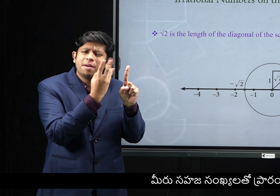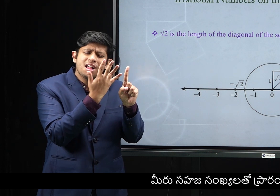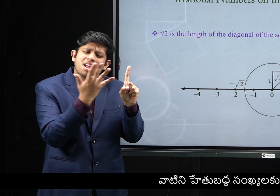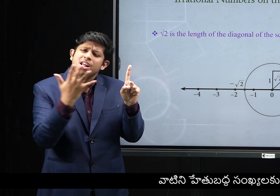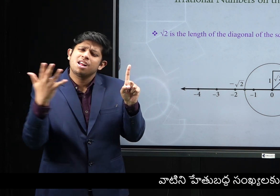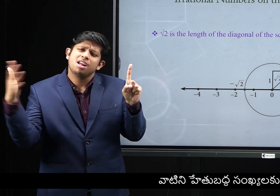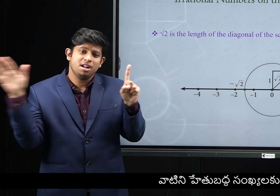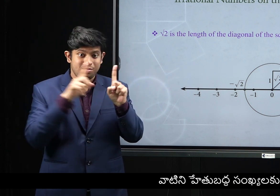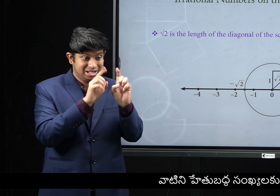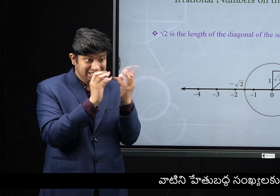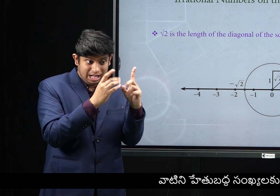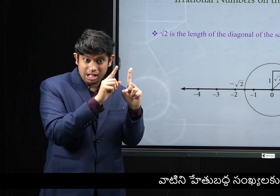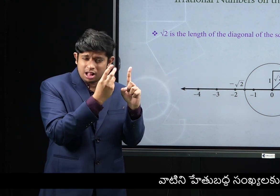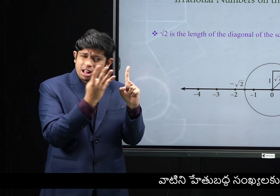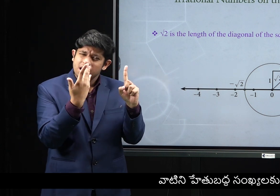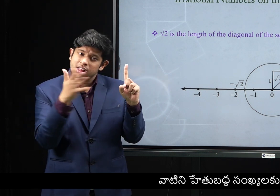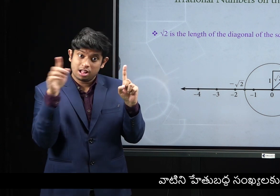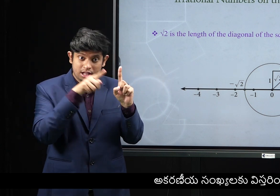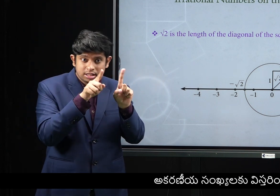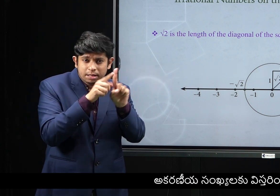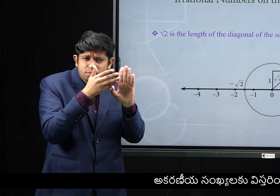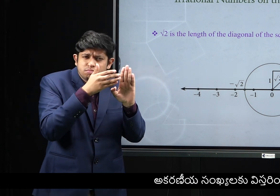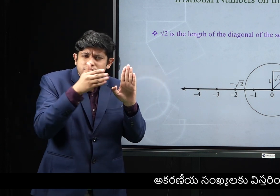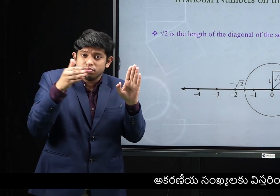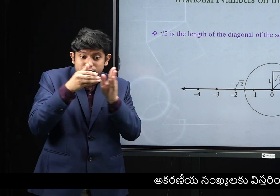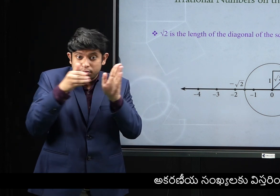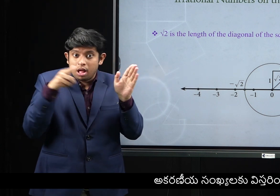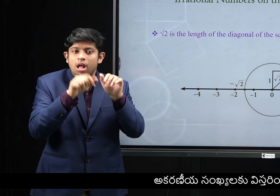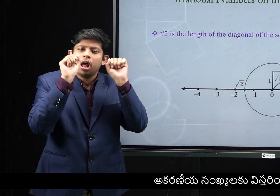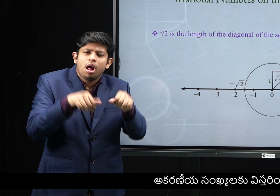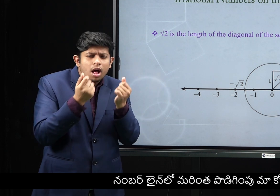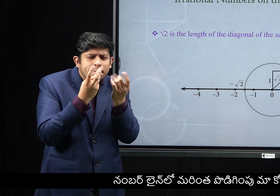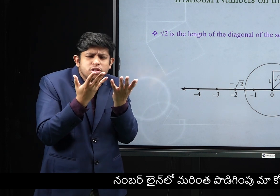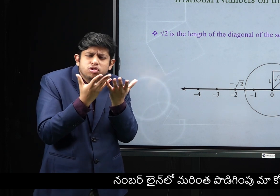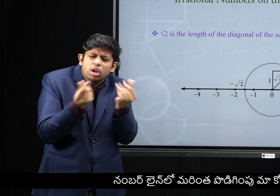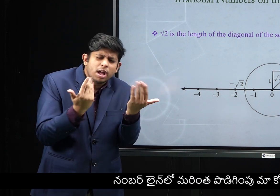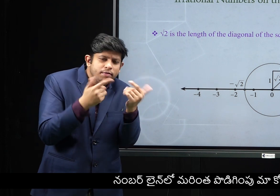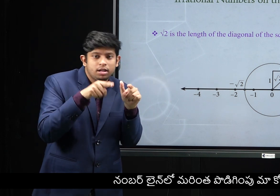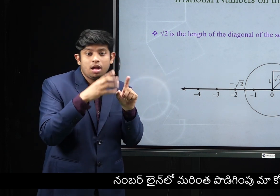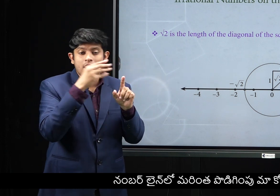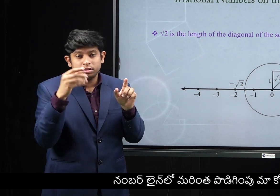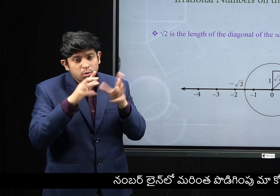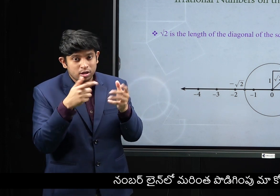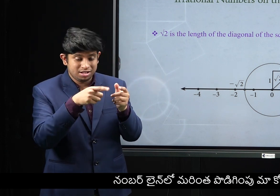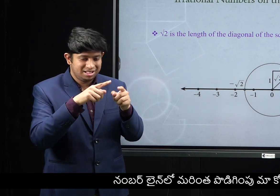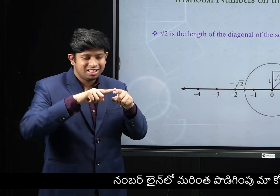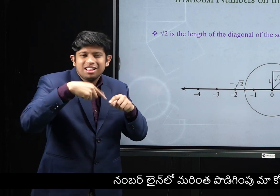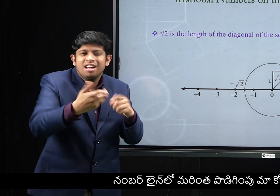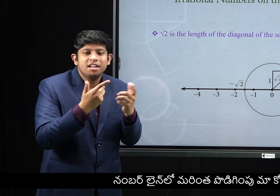వాటిని హేతుబద్ధ సంఖ్యలకు, ఆపై అకర్ణీయ సంఖ్యలకు విస్తరించారు. నెంబర్ లైన్లో మరింత పొడిగింపు మా